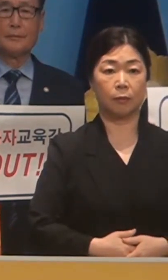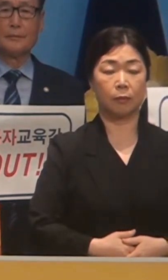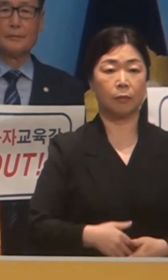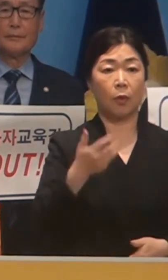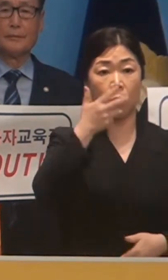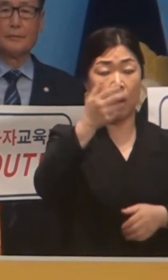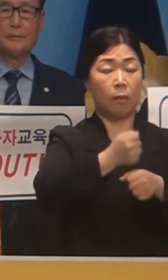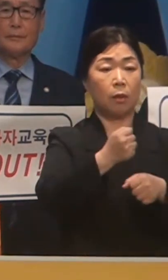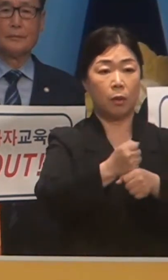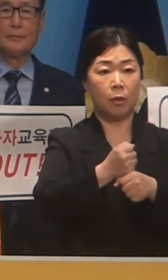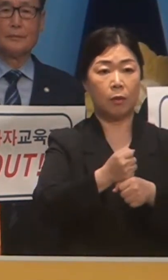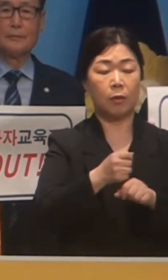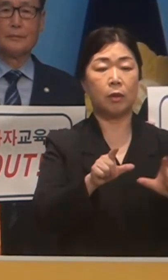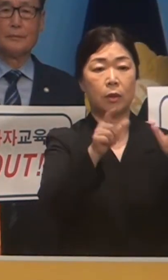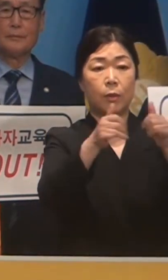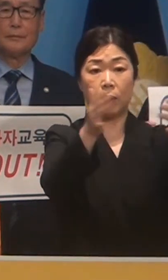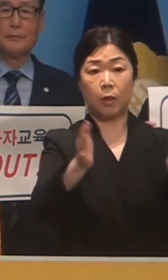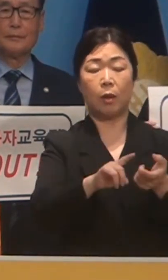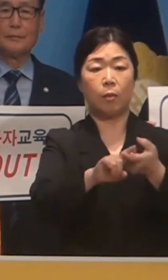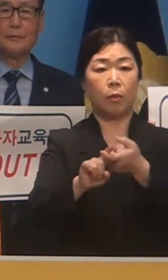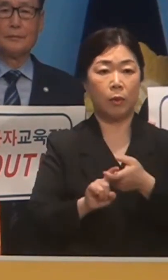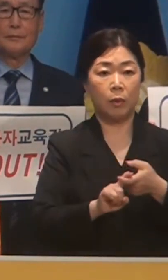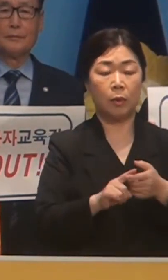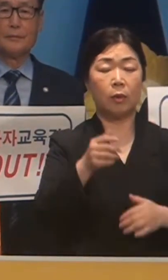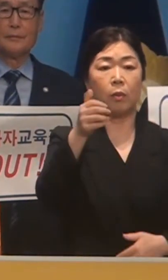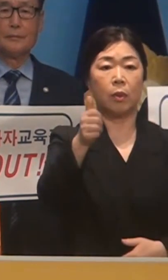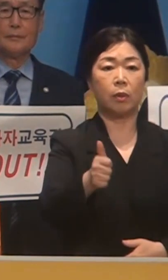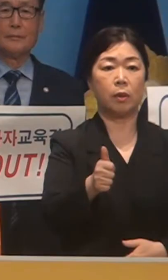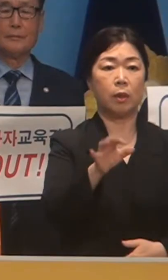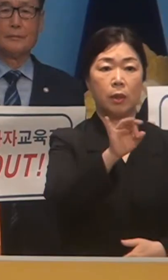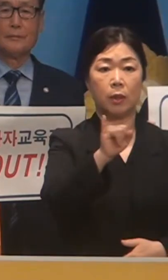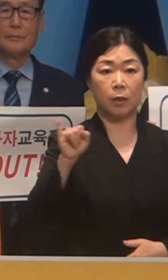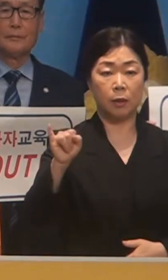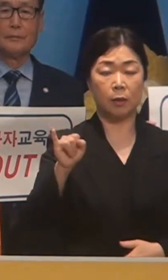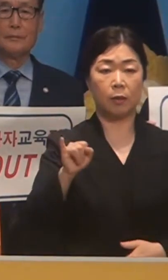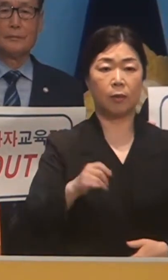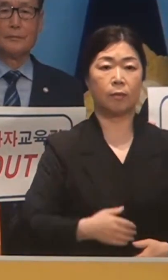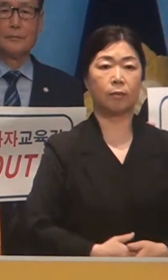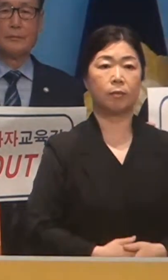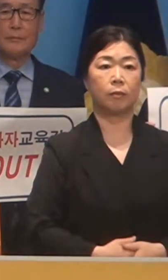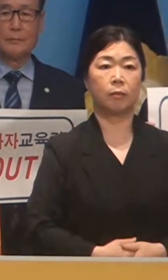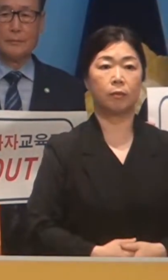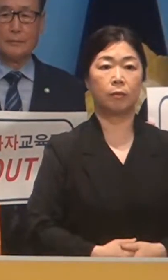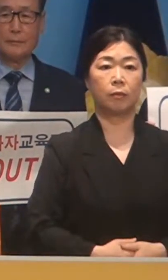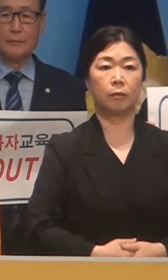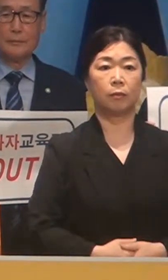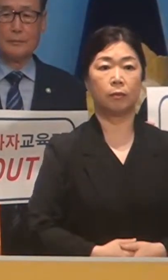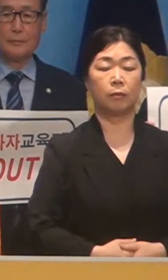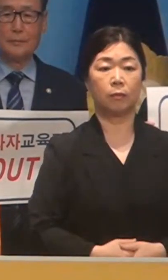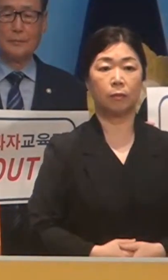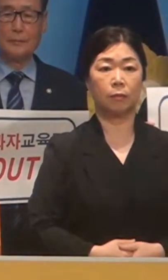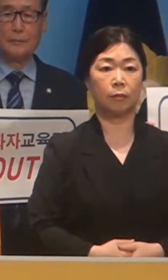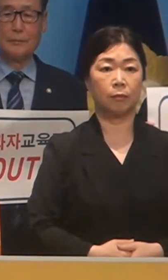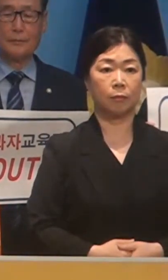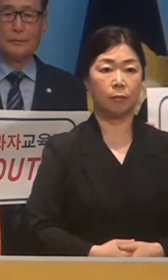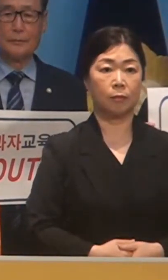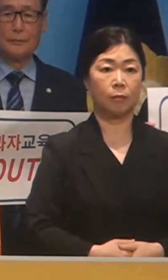꿈을 만들어가는 시민연합의 공동대표 회장이신 이병도 회장님 오셨습니다. 그리고